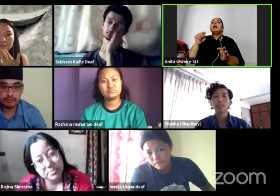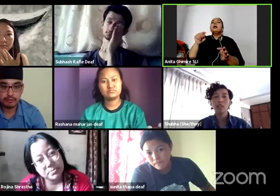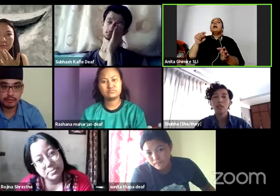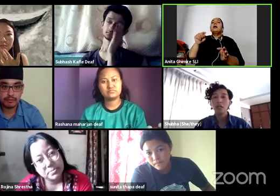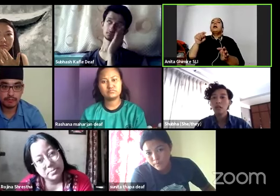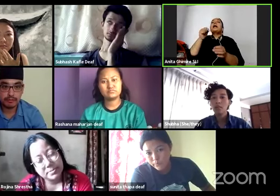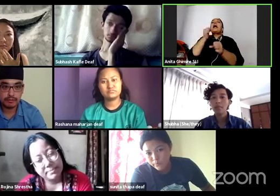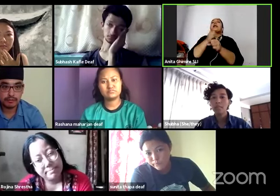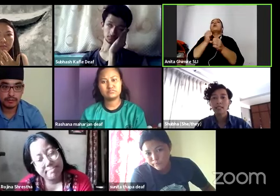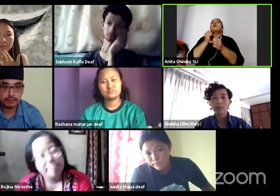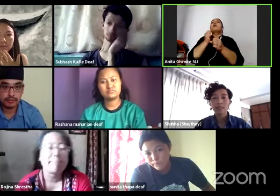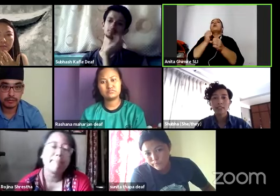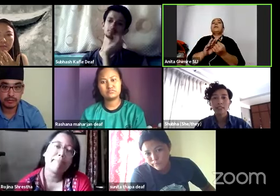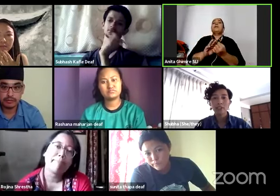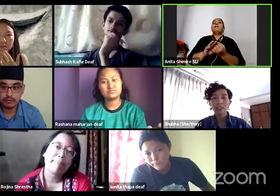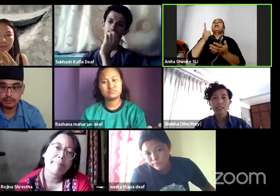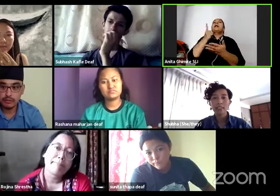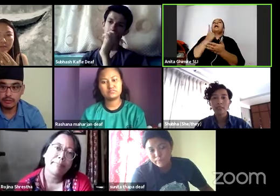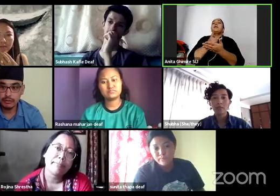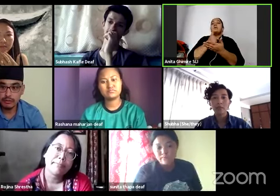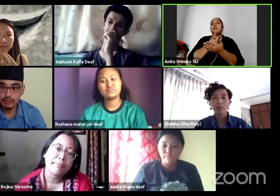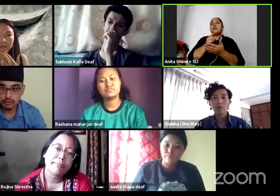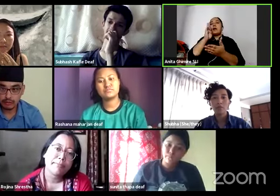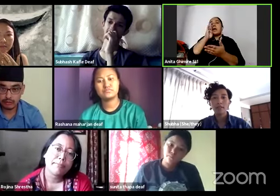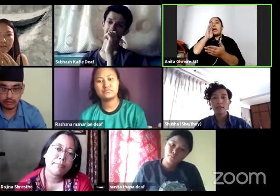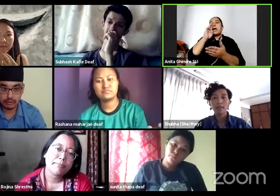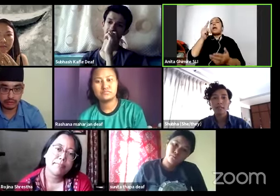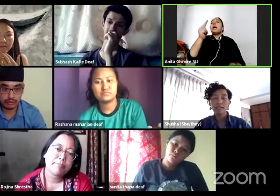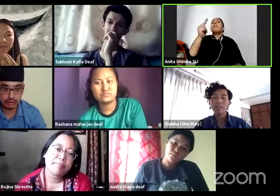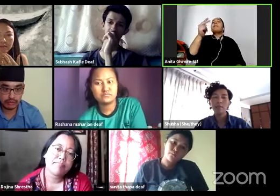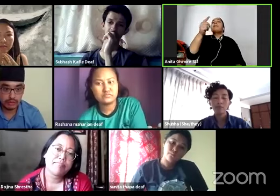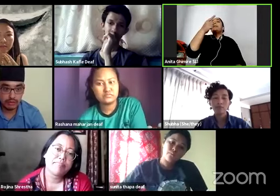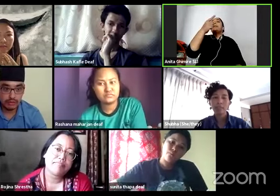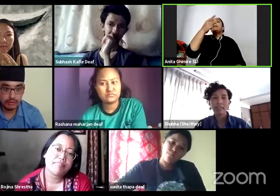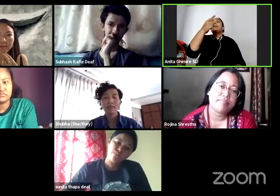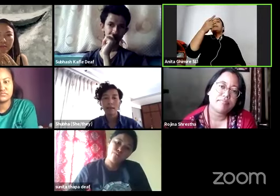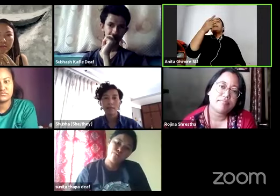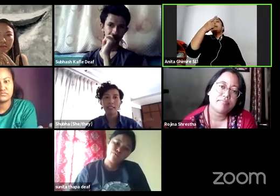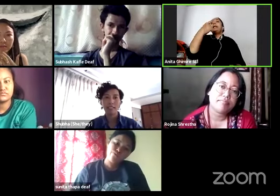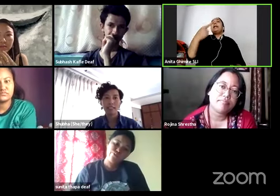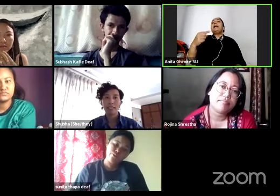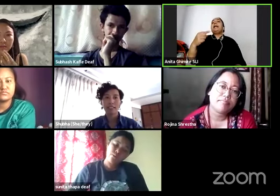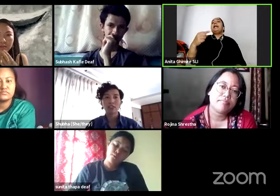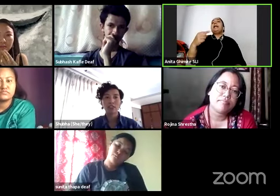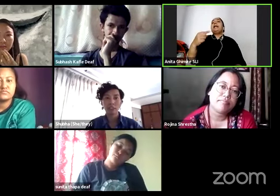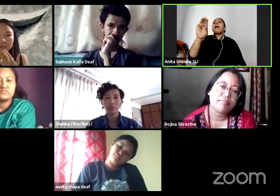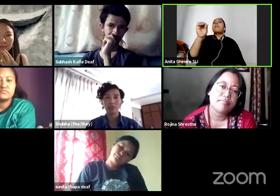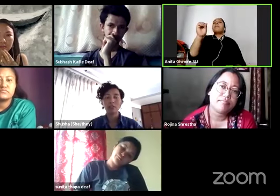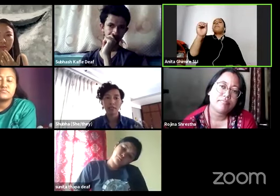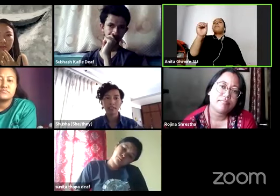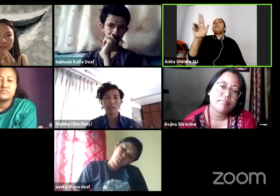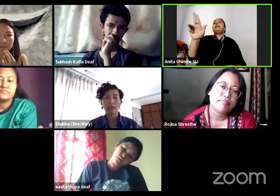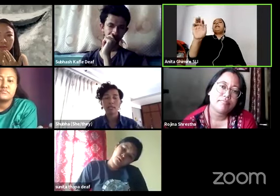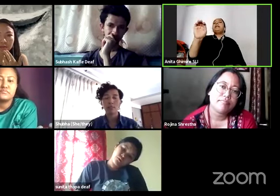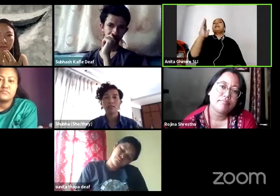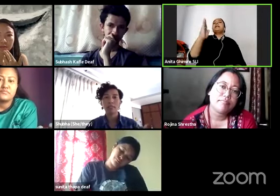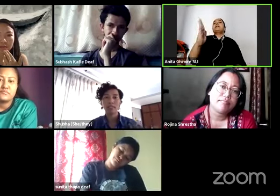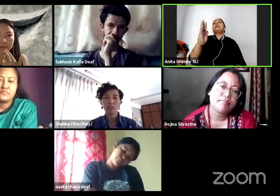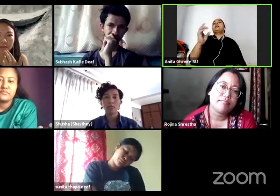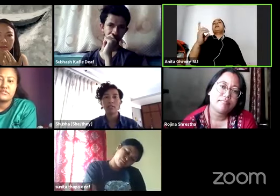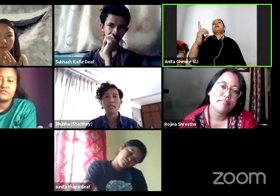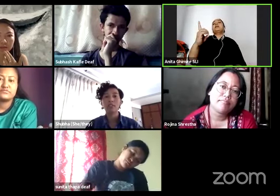बेस्ड। ममताले विशेष गरी अहिले चाहिँ अब मुभमेन्ट डिजेबिलिटी मुभमेन्टलाई बाहिरबाट हेर्दाखेरि कसरी देख्नुहुन्छ, मेन्टल हेल्थको